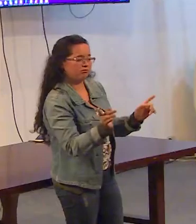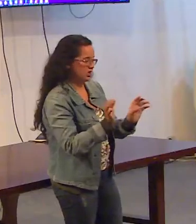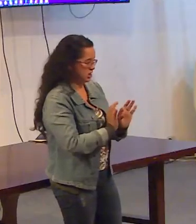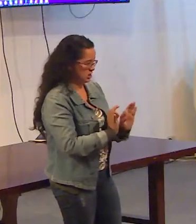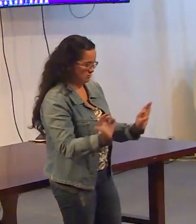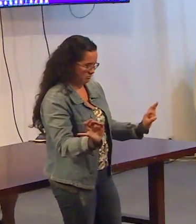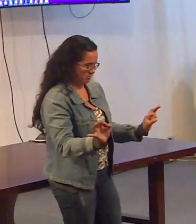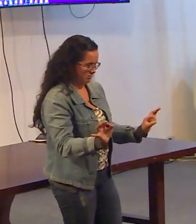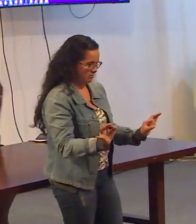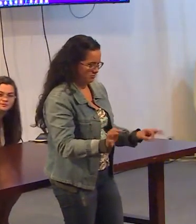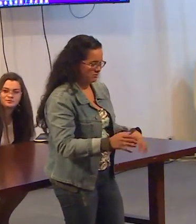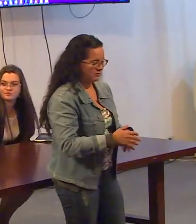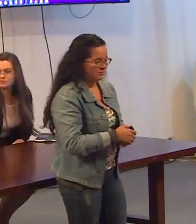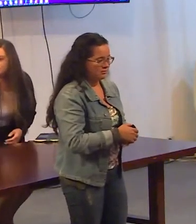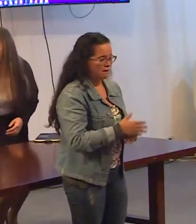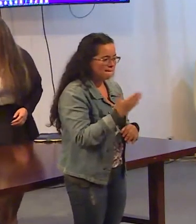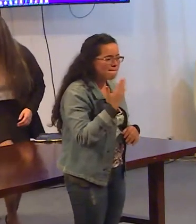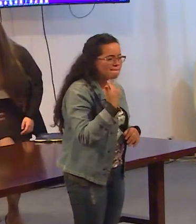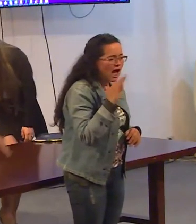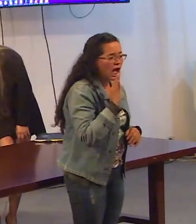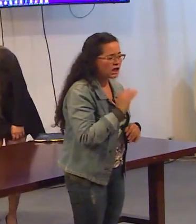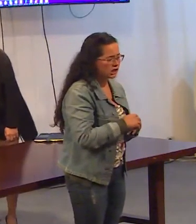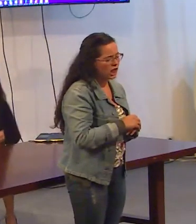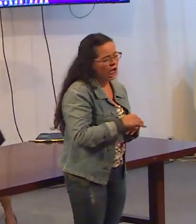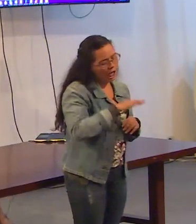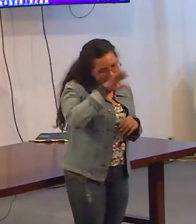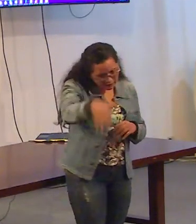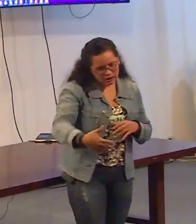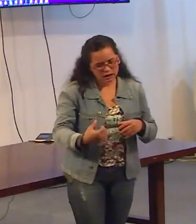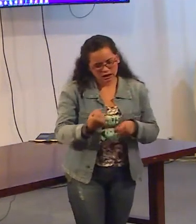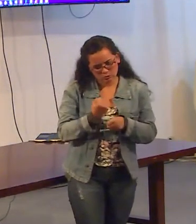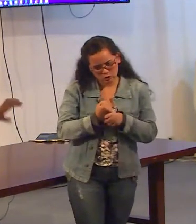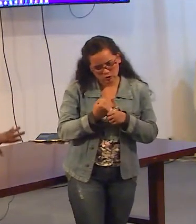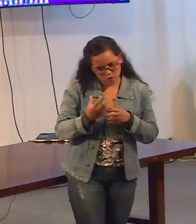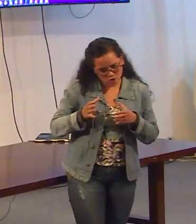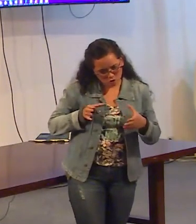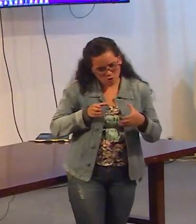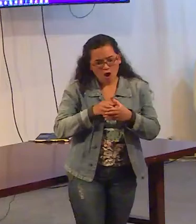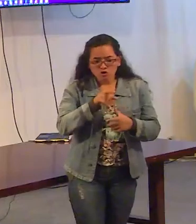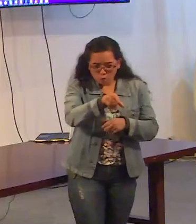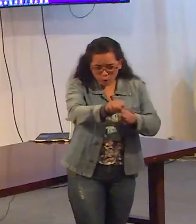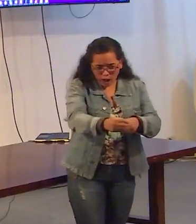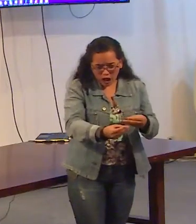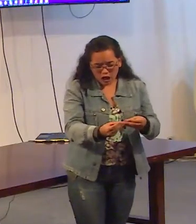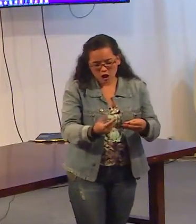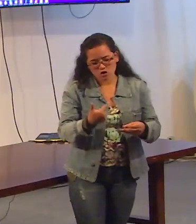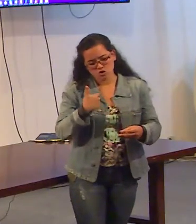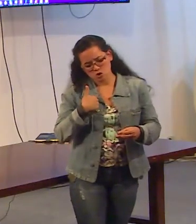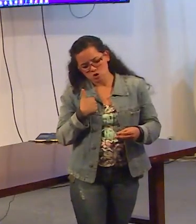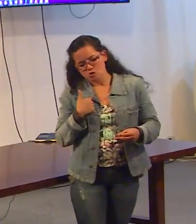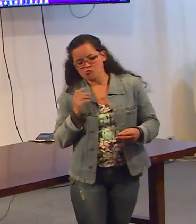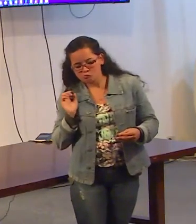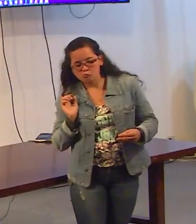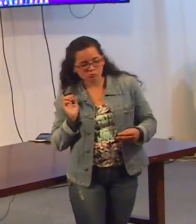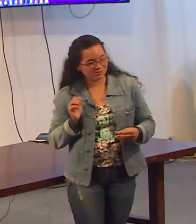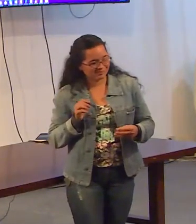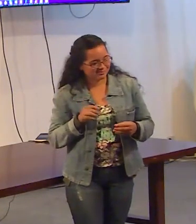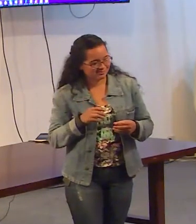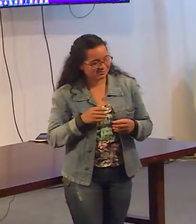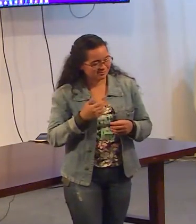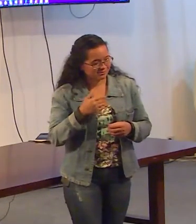ya era como, no, trabajemos todos juntos. Tú puedes hacer esto, tú puedes hacer esto, desde